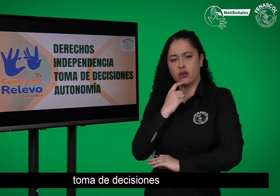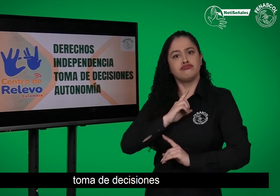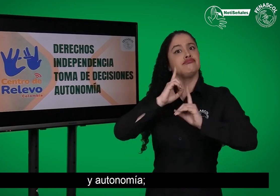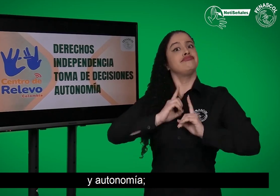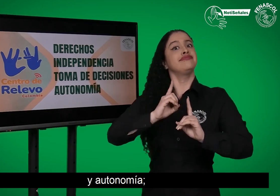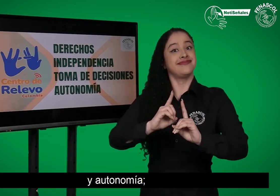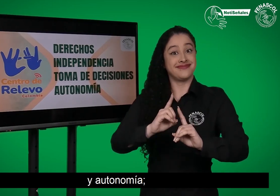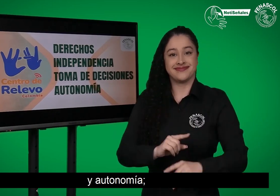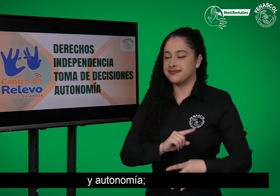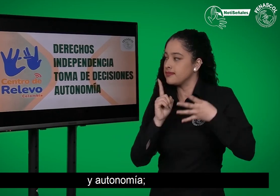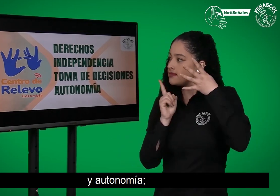y autonomía.